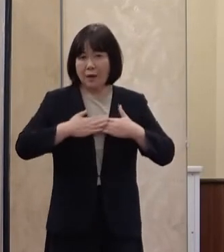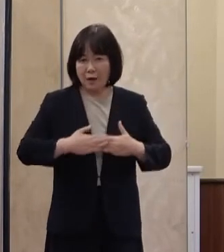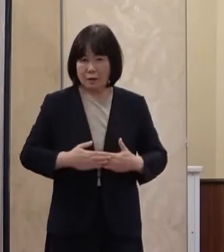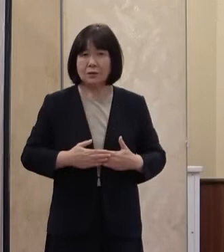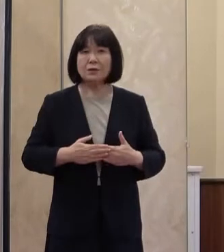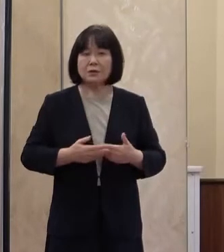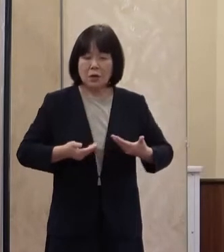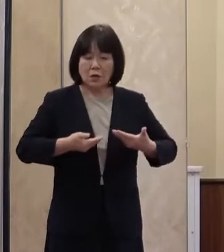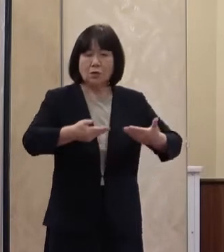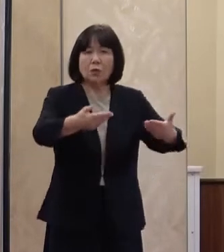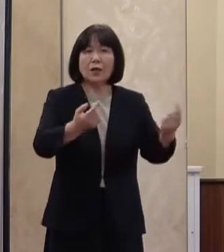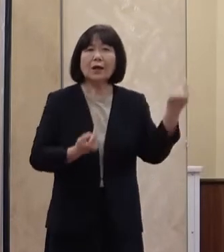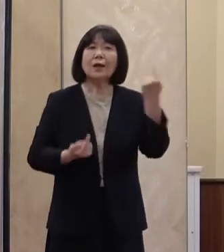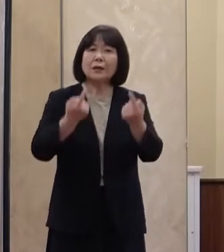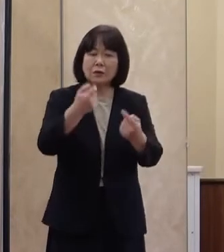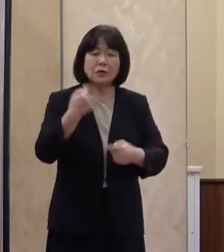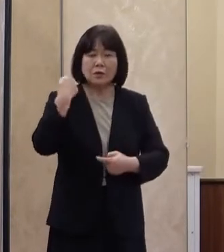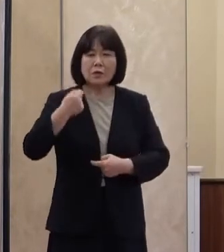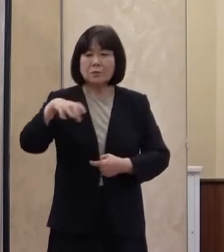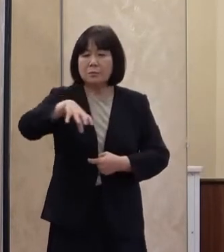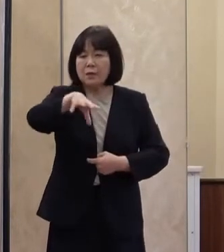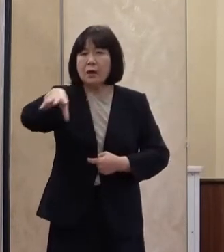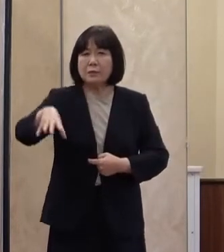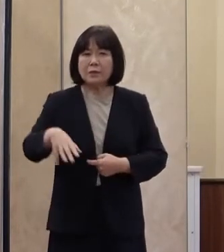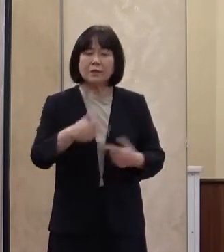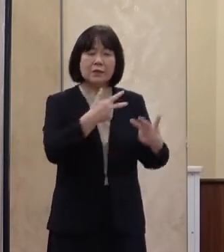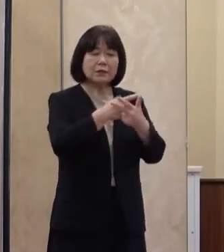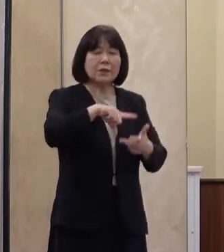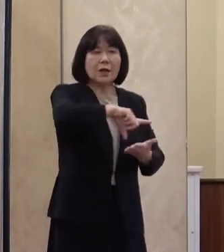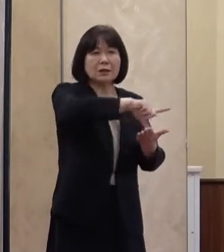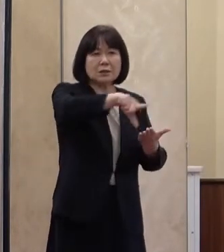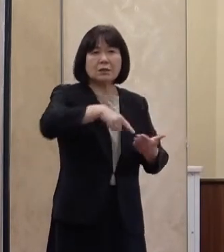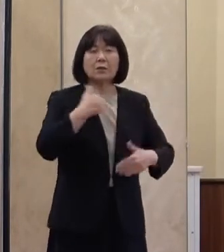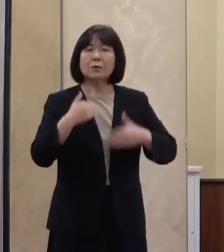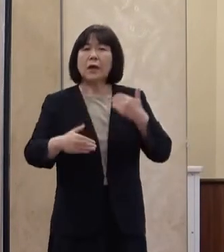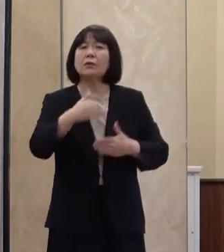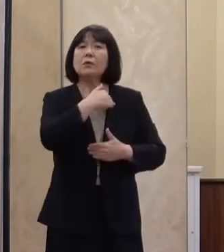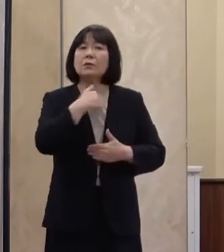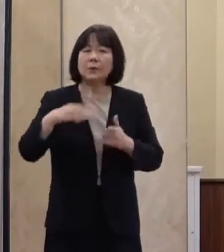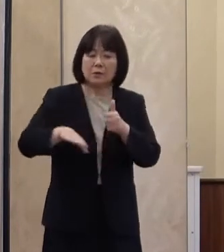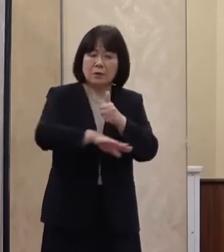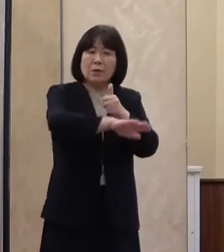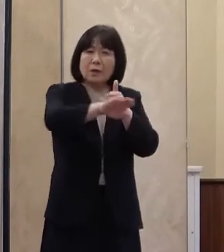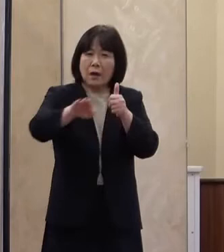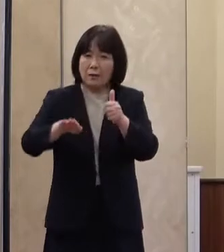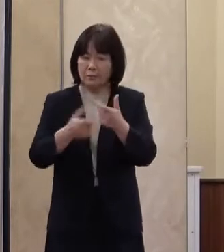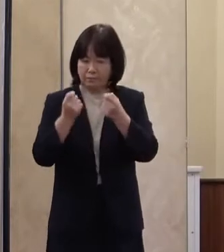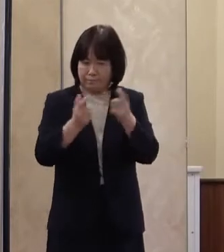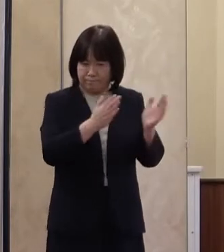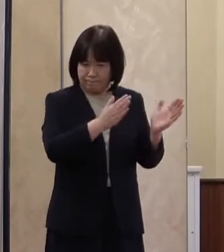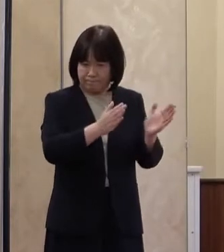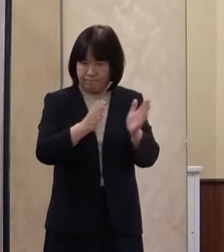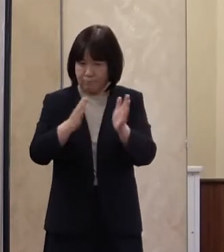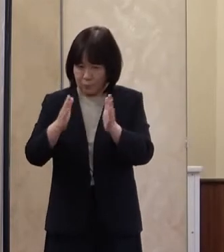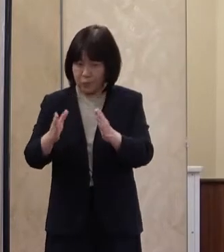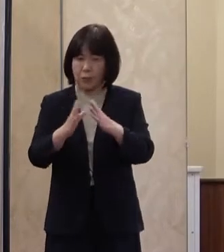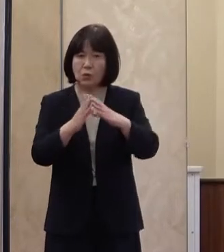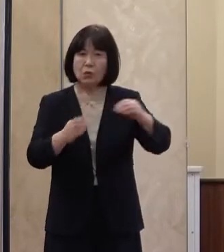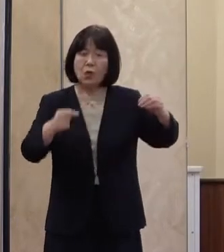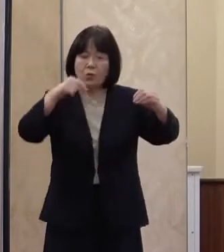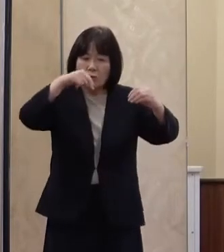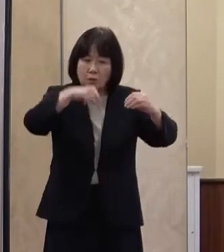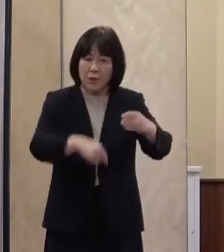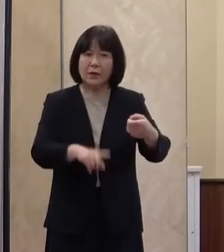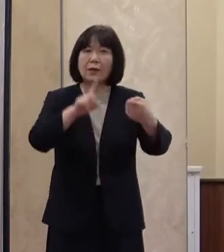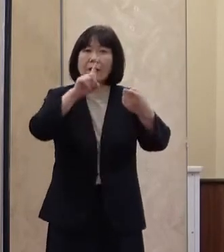う商店街とか、まあ、南北をこう楽しめる、そういった環境を作る、まあ、国内向